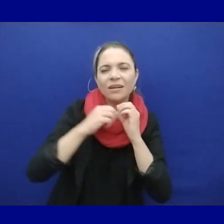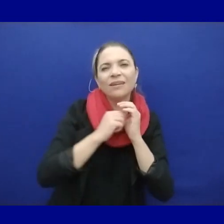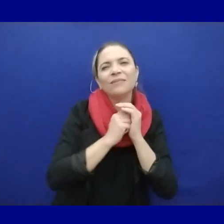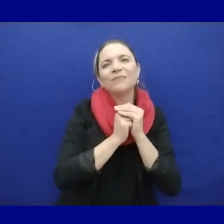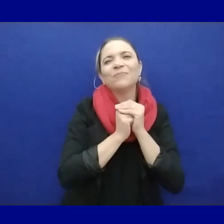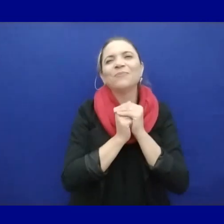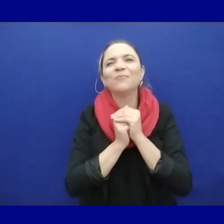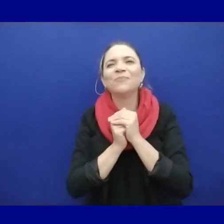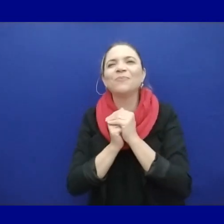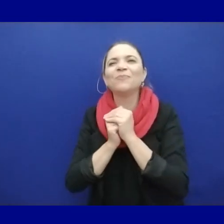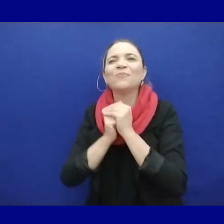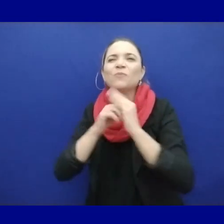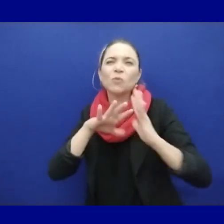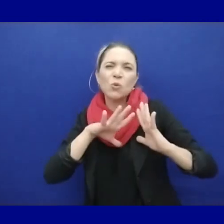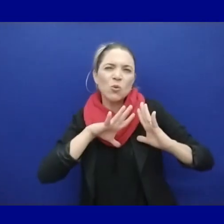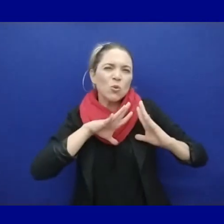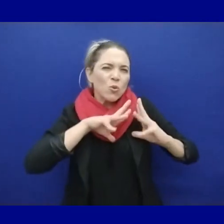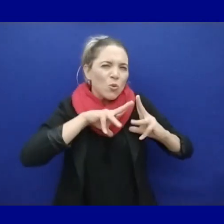Tudo